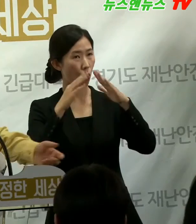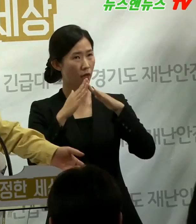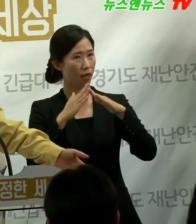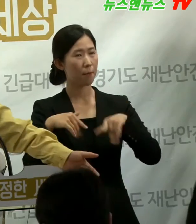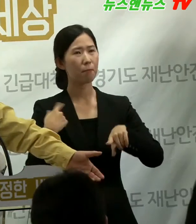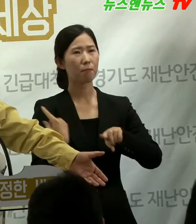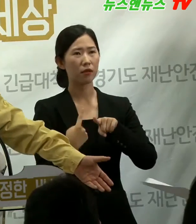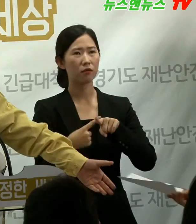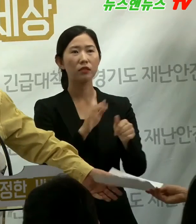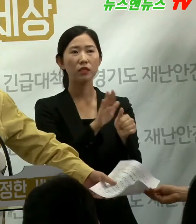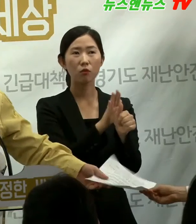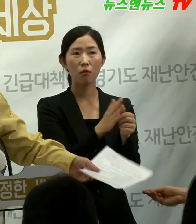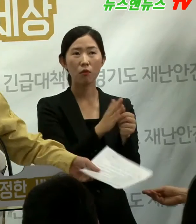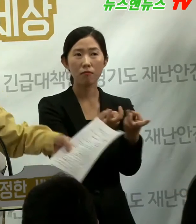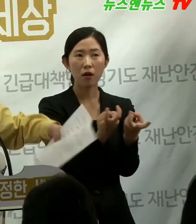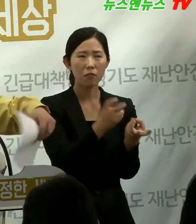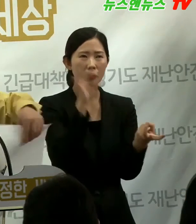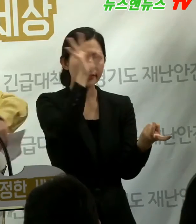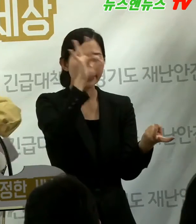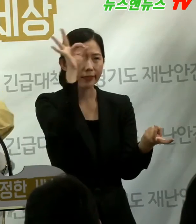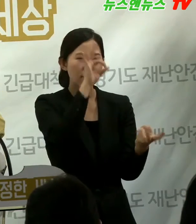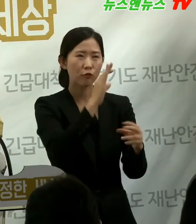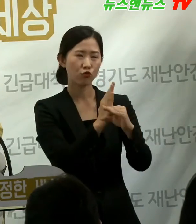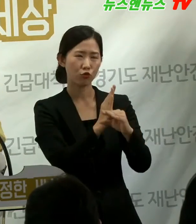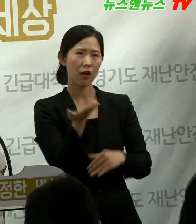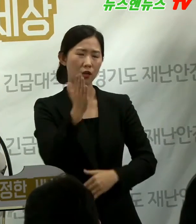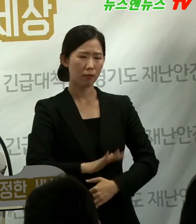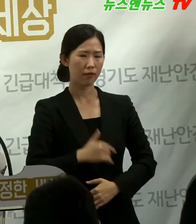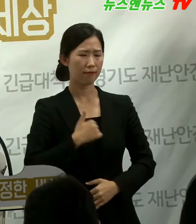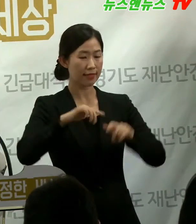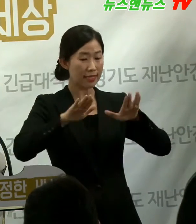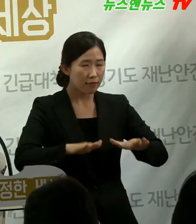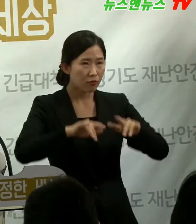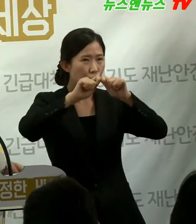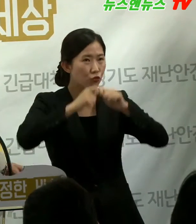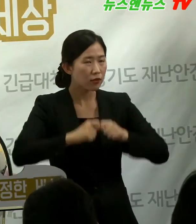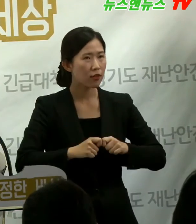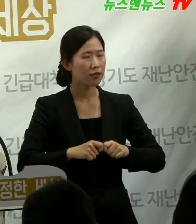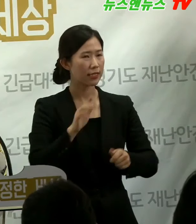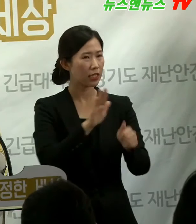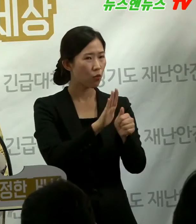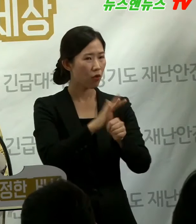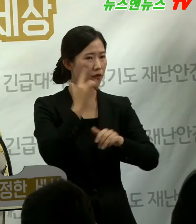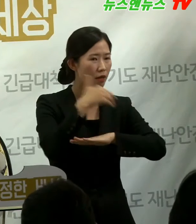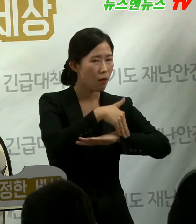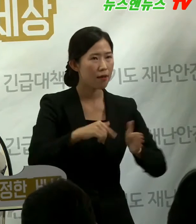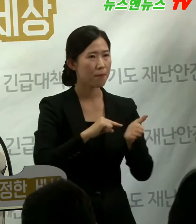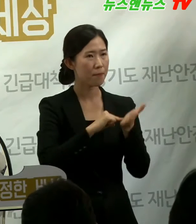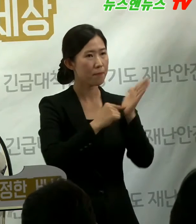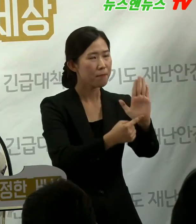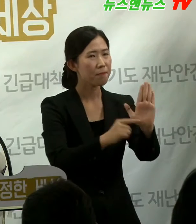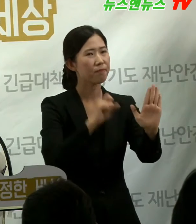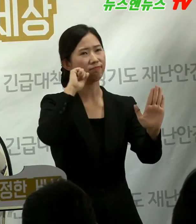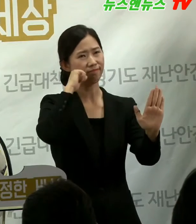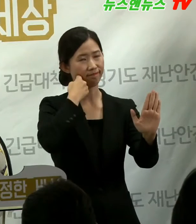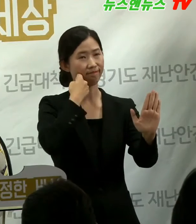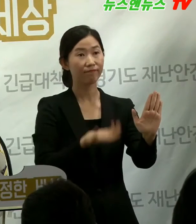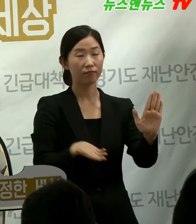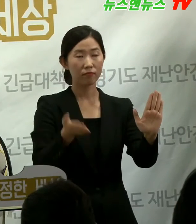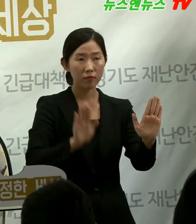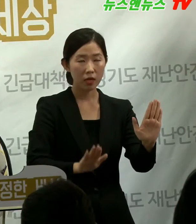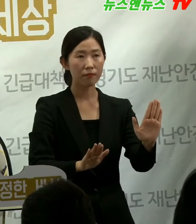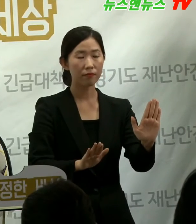강구는 하고 있습니다만 지금 현재로는 구체적으로 밝히기 어렵습니다. 그러나 다만 이분들도 우리 국민 전체를 위해서 특별한